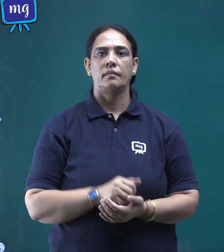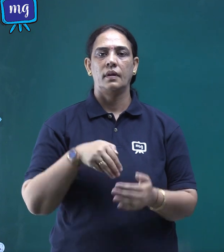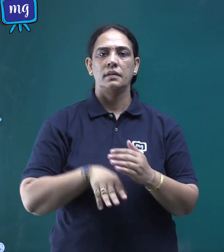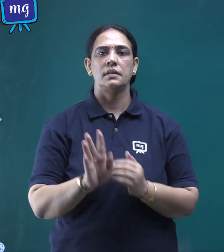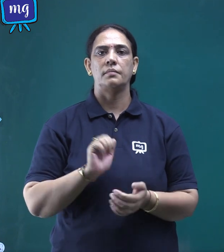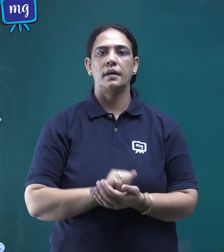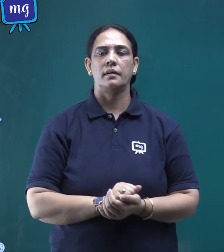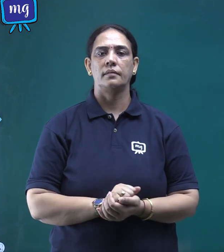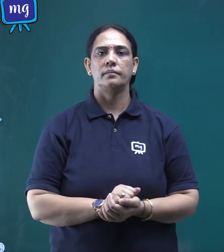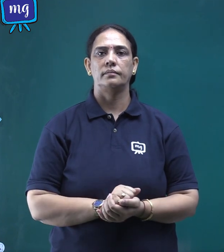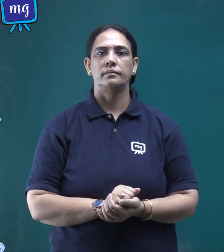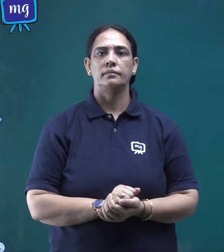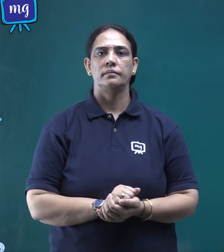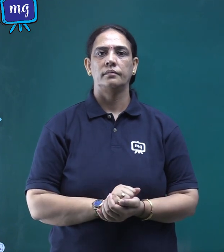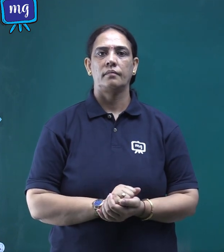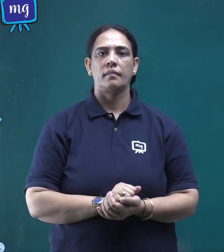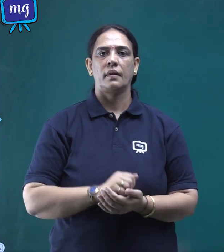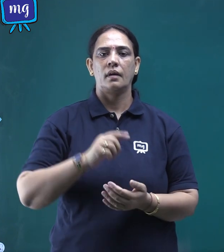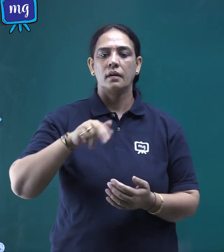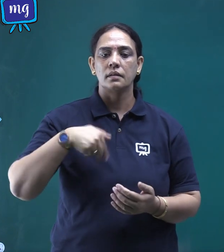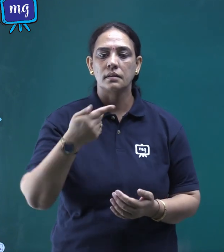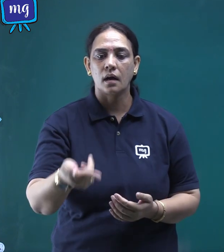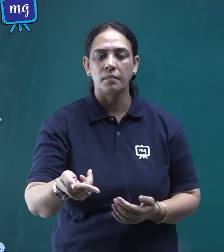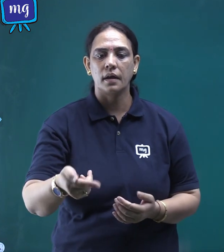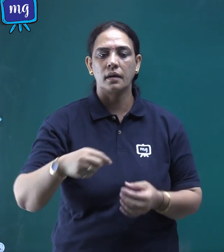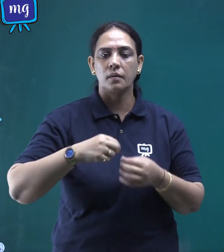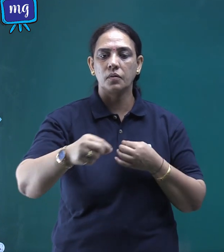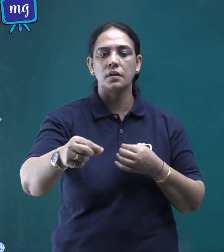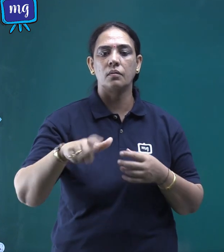जिसमें सम्मुख भुजाओं के